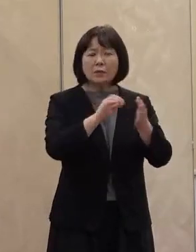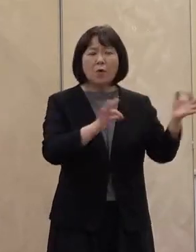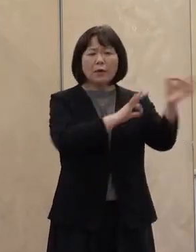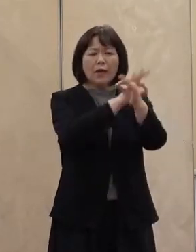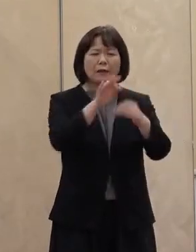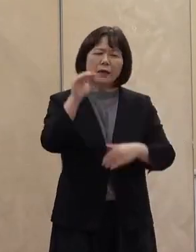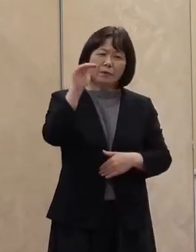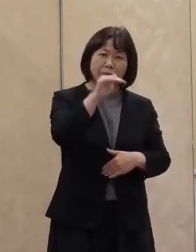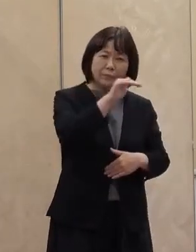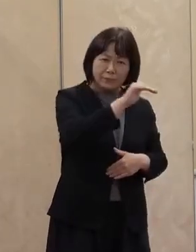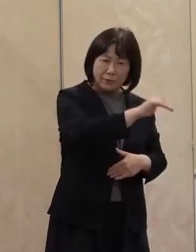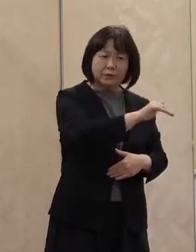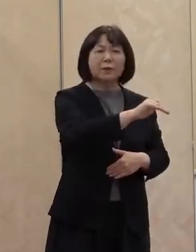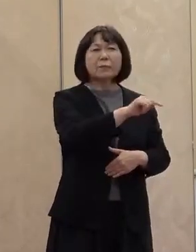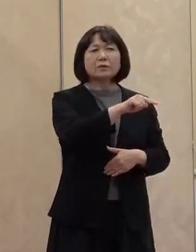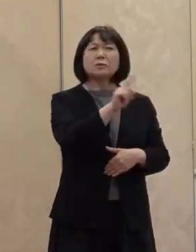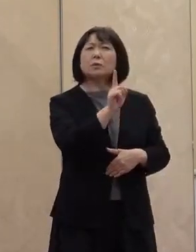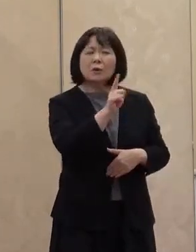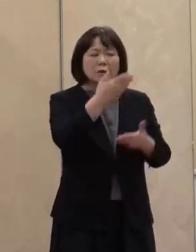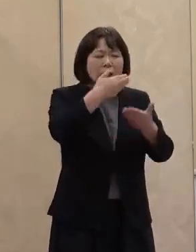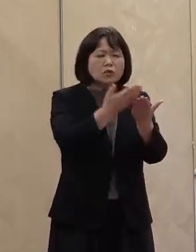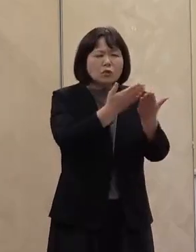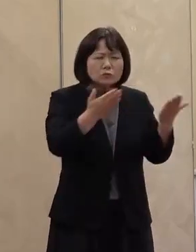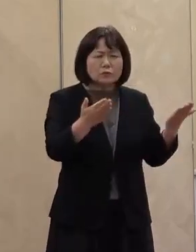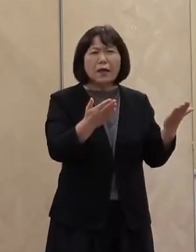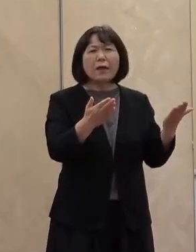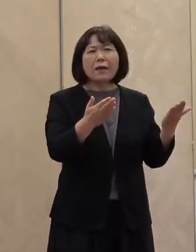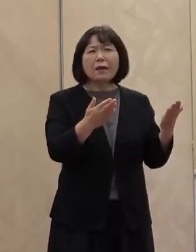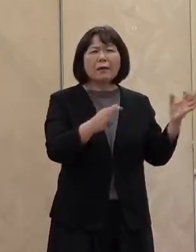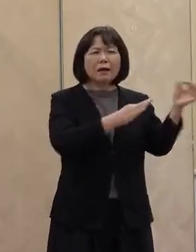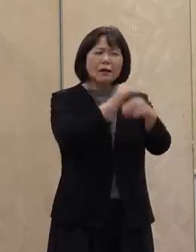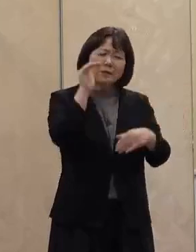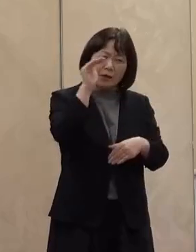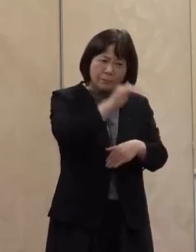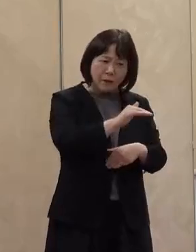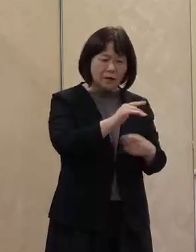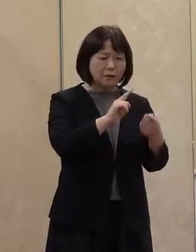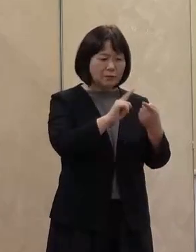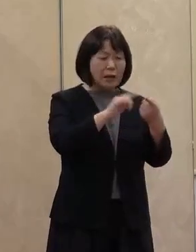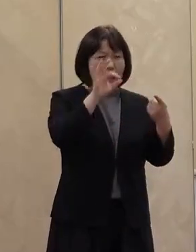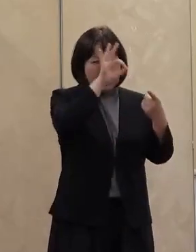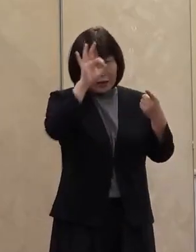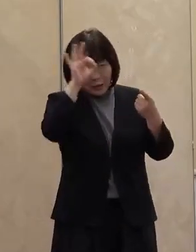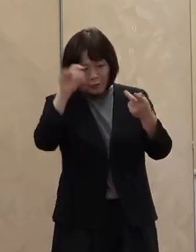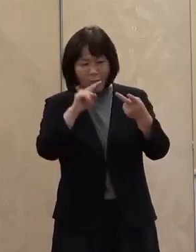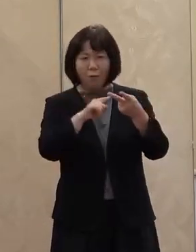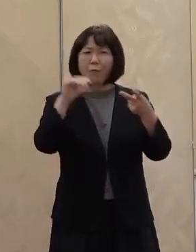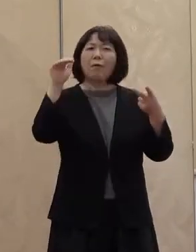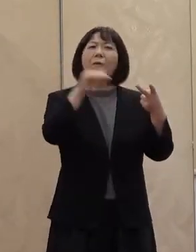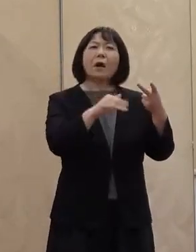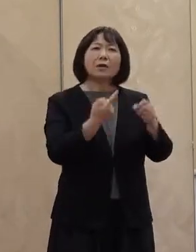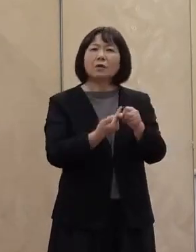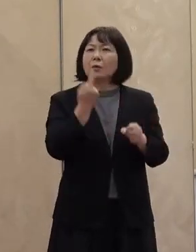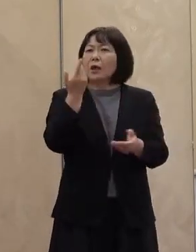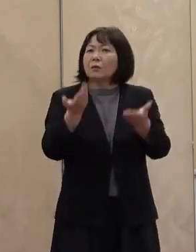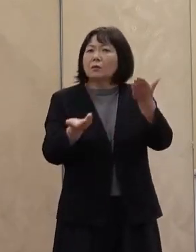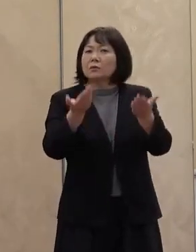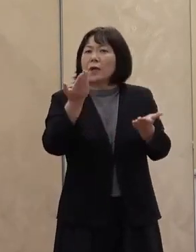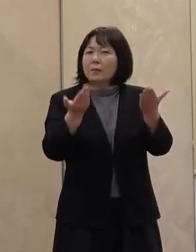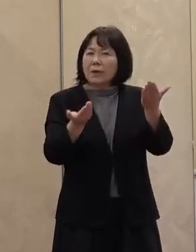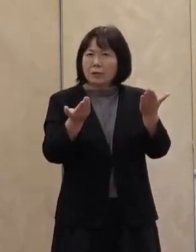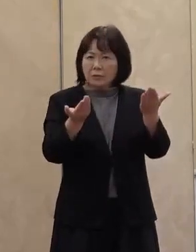。大きくダメージを受けているのはやっぱり飲食店ですよ。それは観光、これが前年度比でいうと